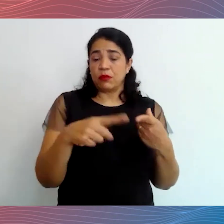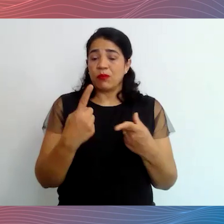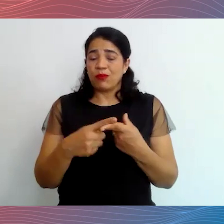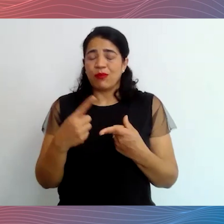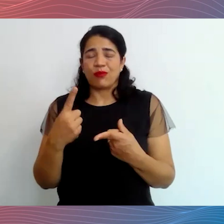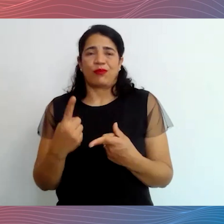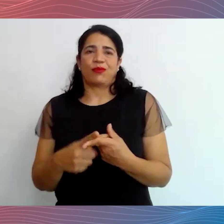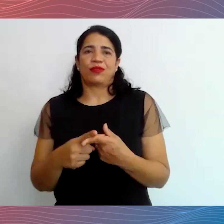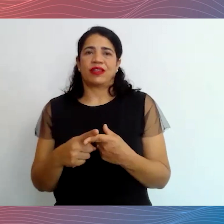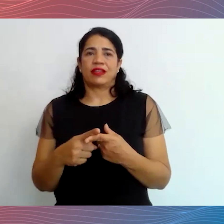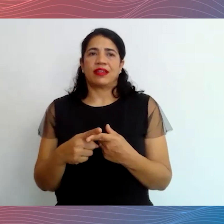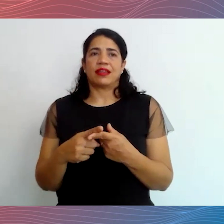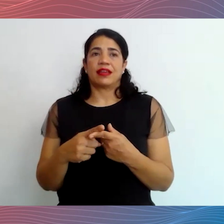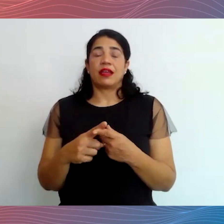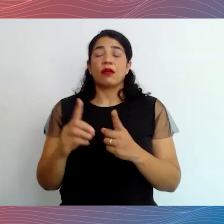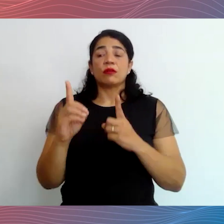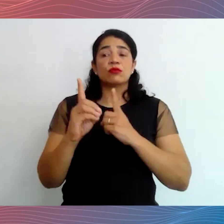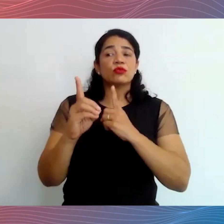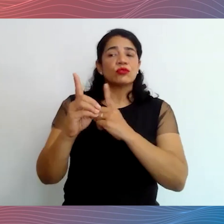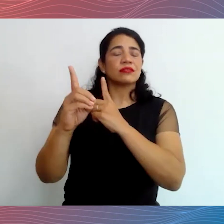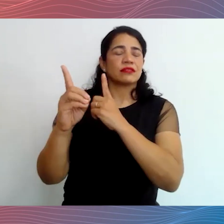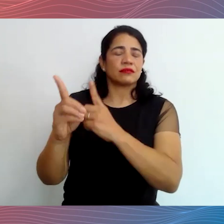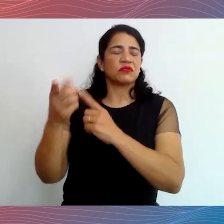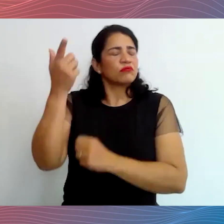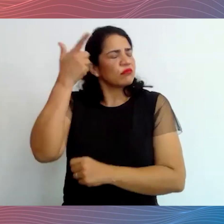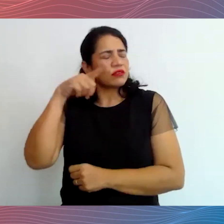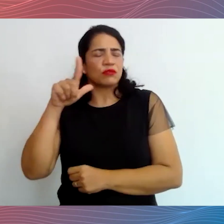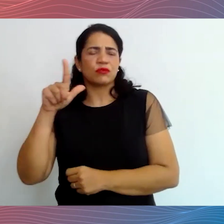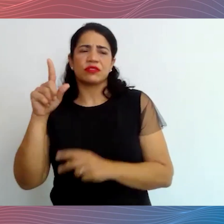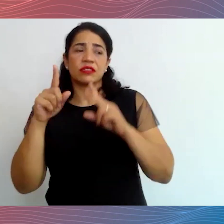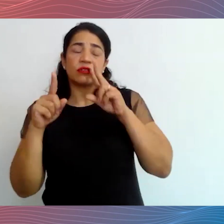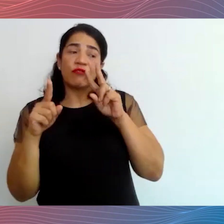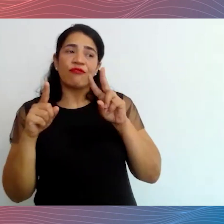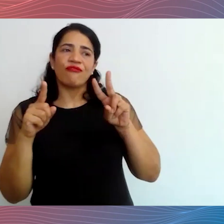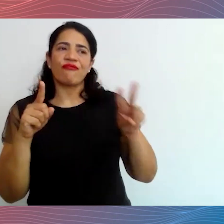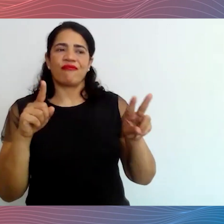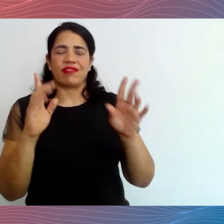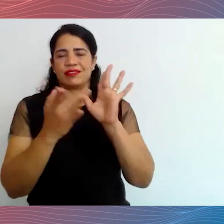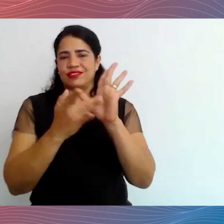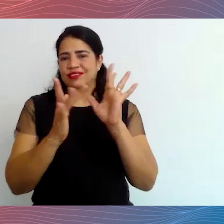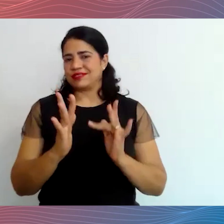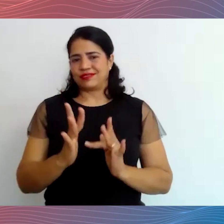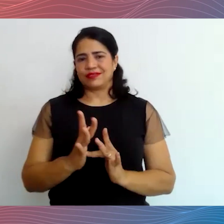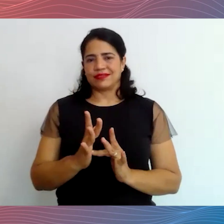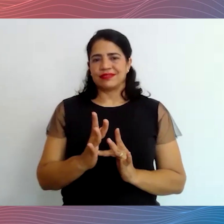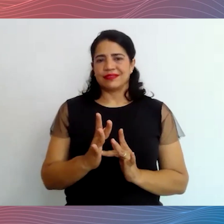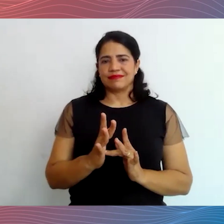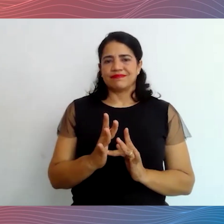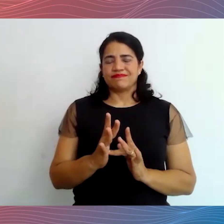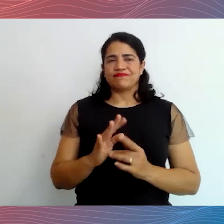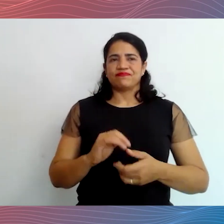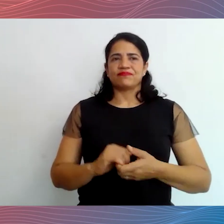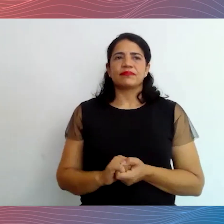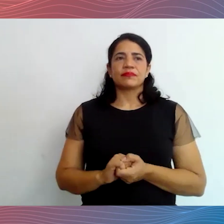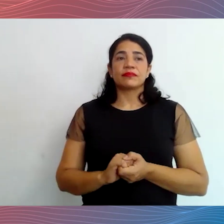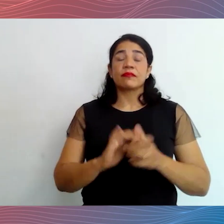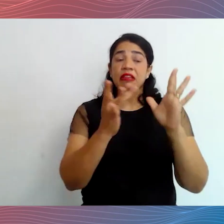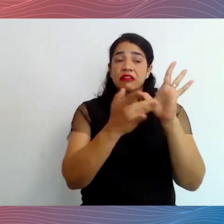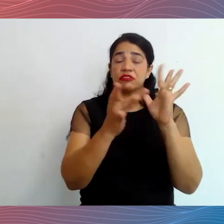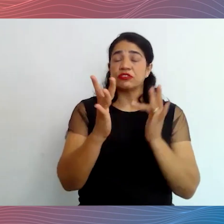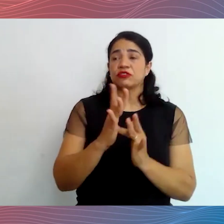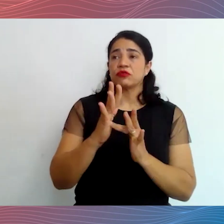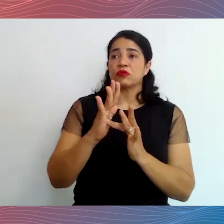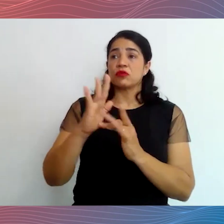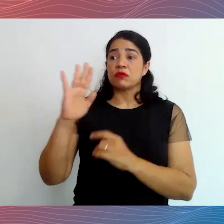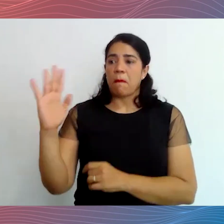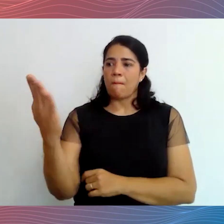da carne. E quando Ele aparecia, os discípulos não o reconheciam. Mas quando Ele falava, os discípulos